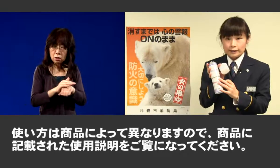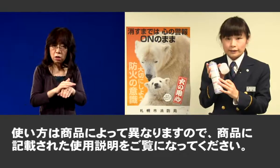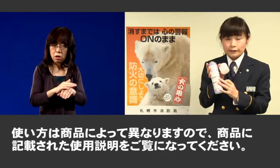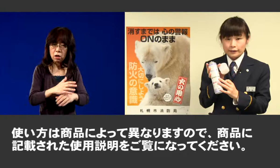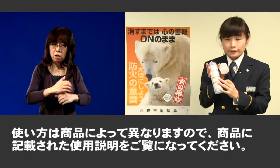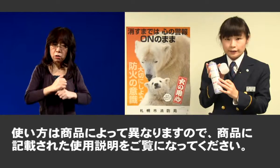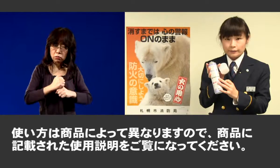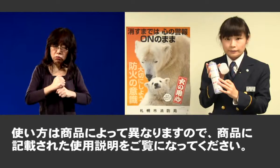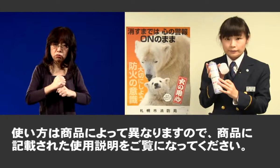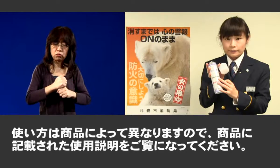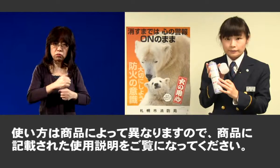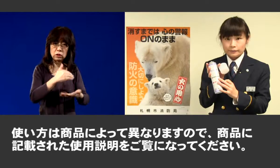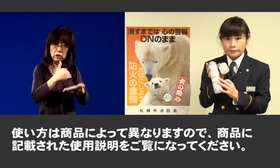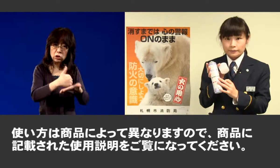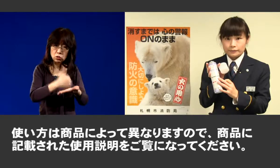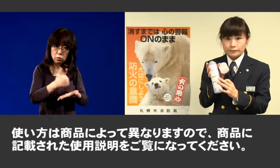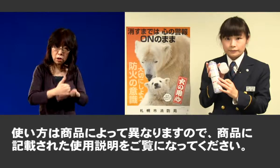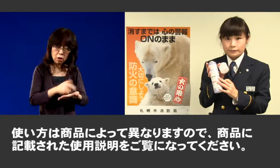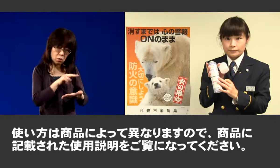ご覧になってください。